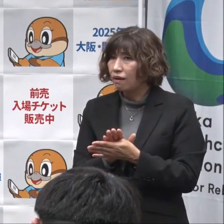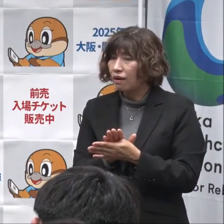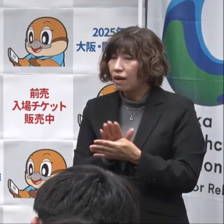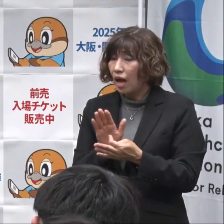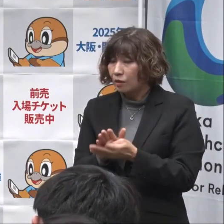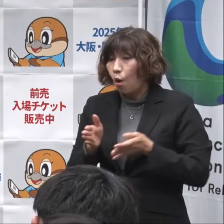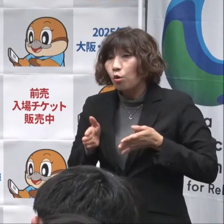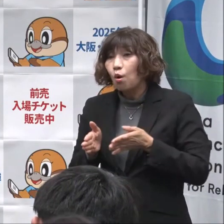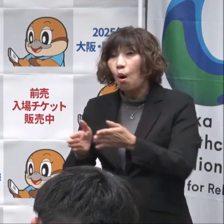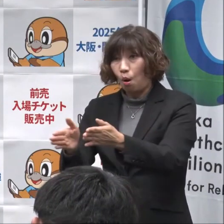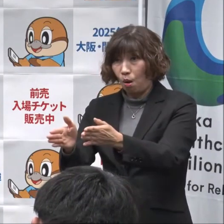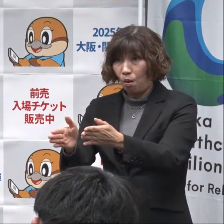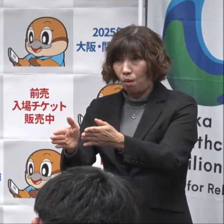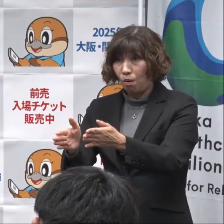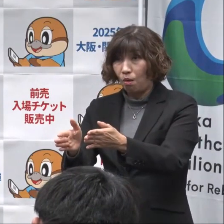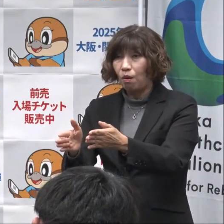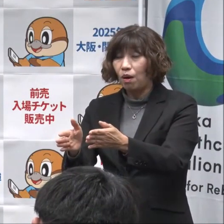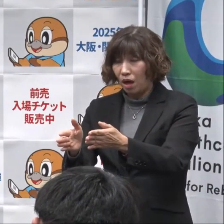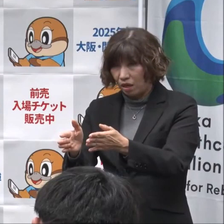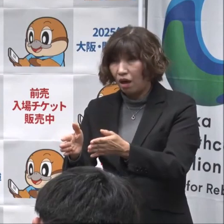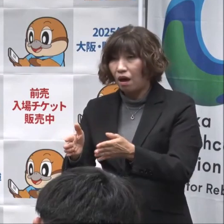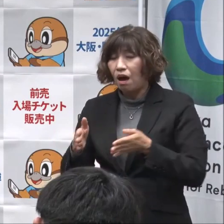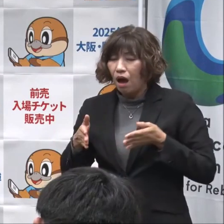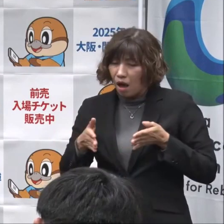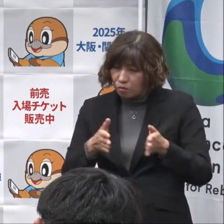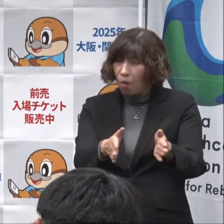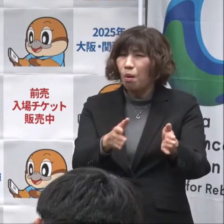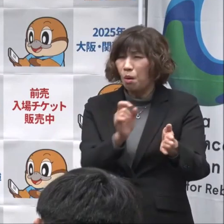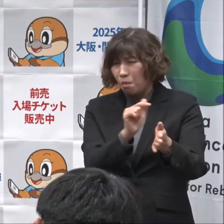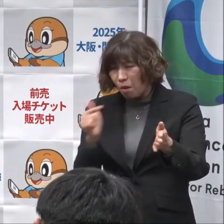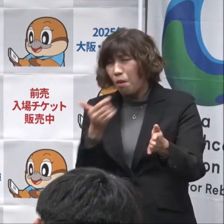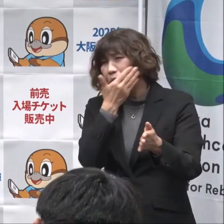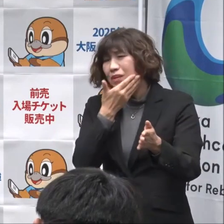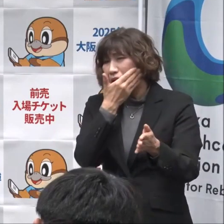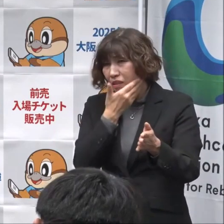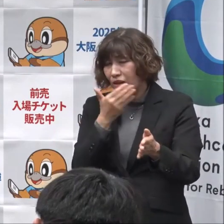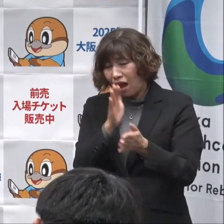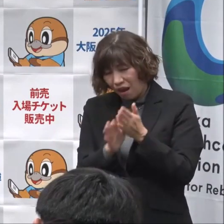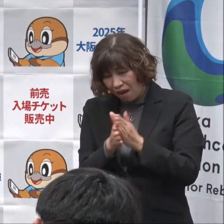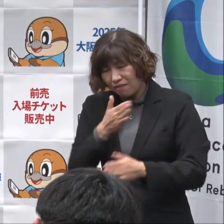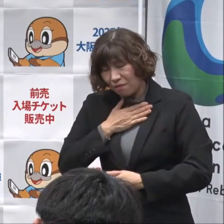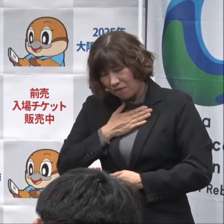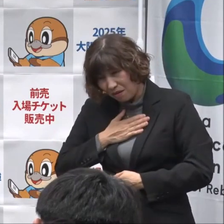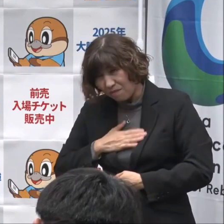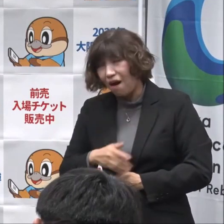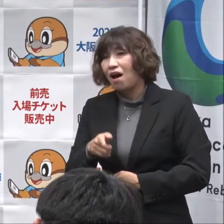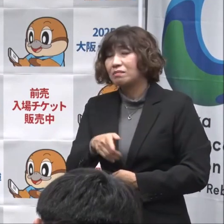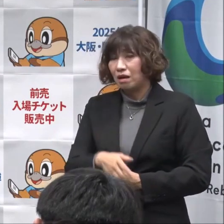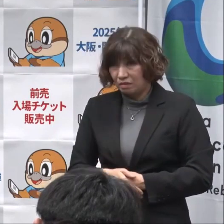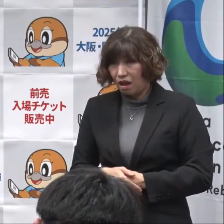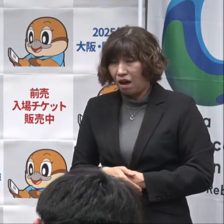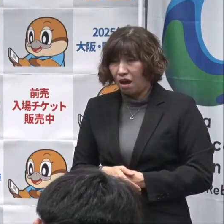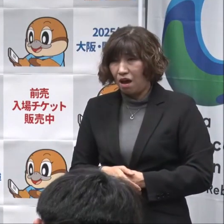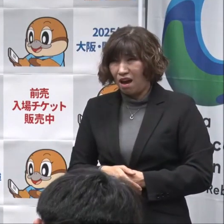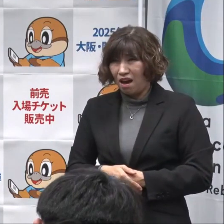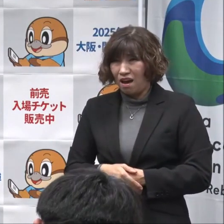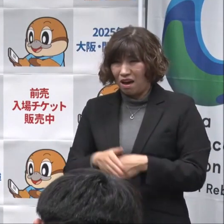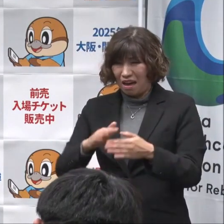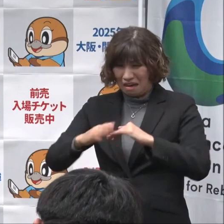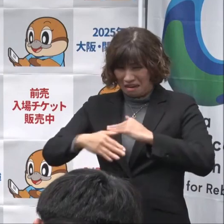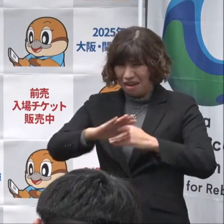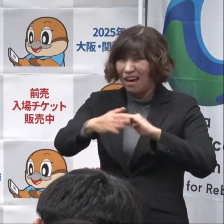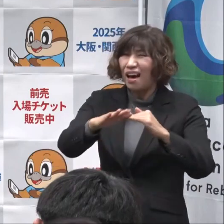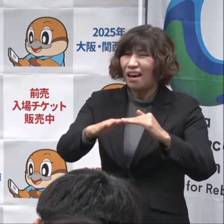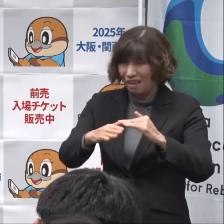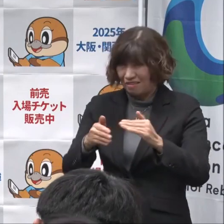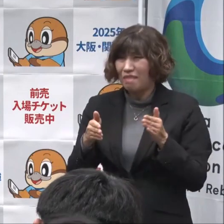道路が非常にやっぱ重要だというのは今回改めて再認識をしています。道路が途絶するとなかなかの物資も運べないし、人もなかな